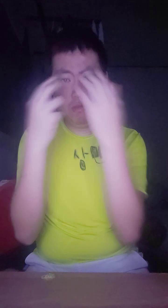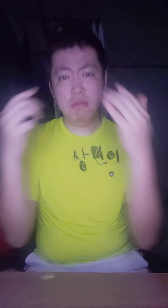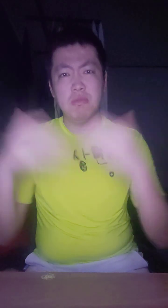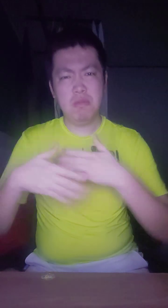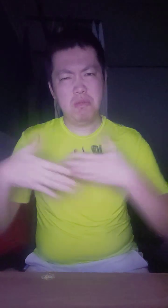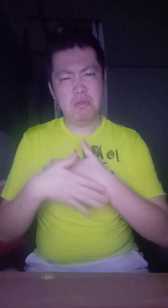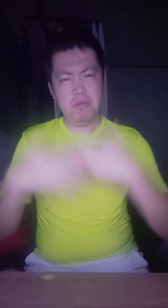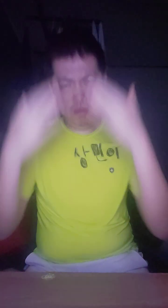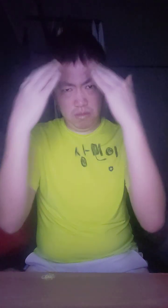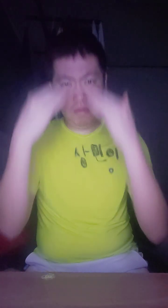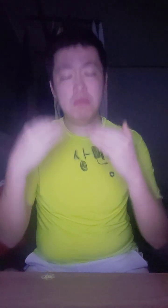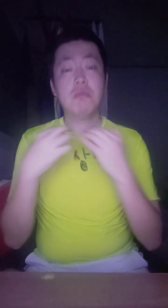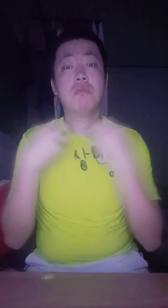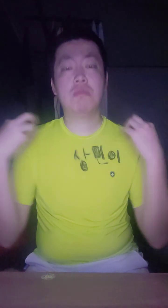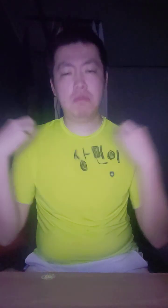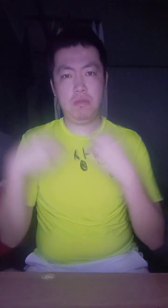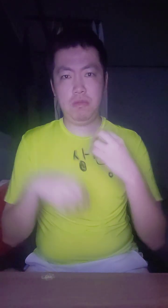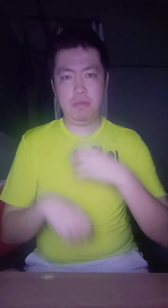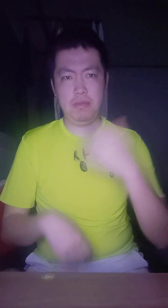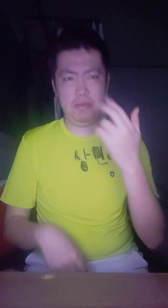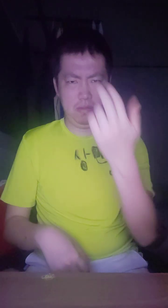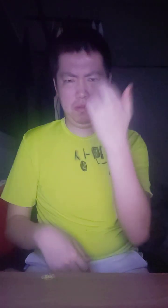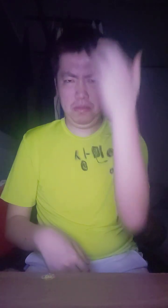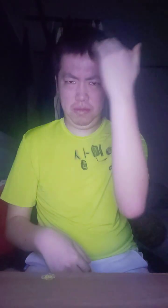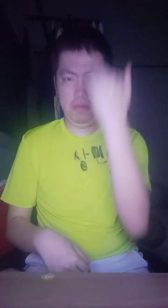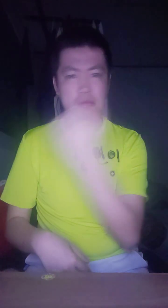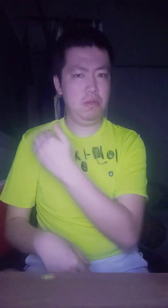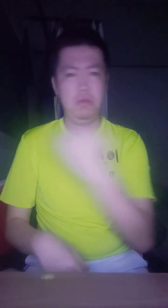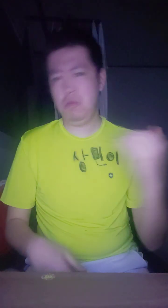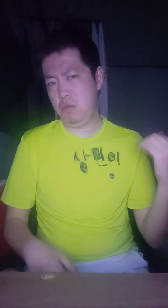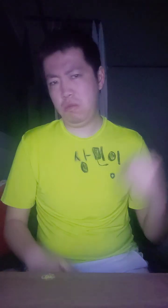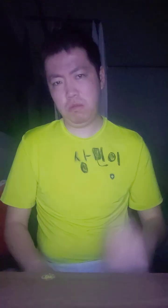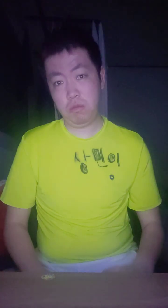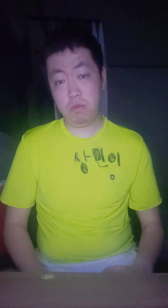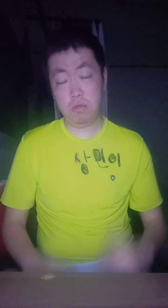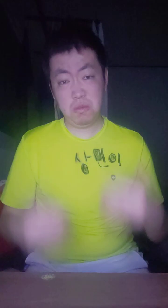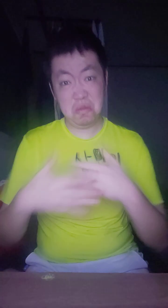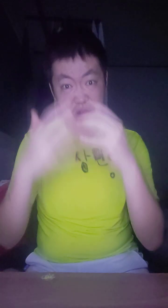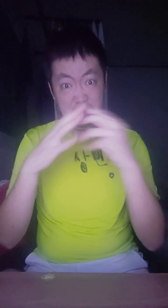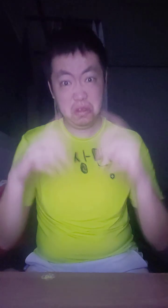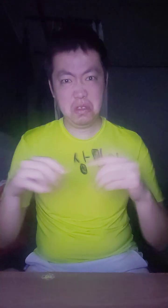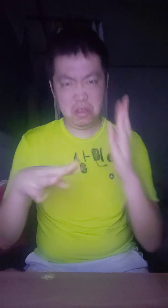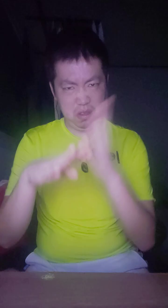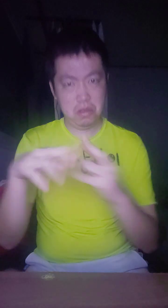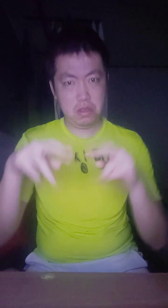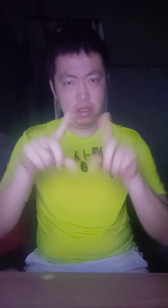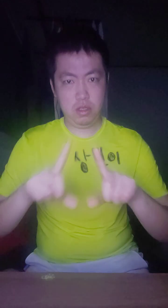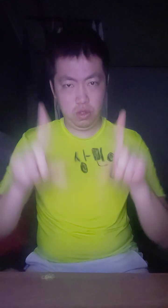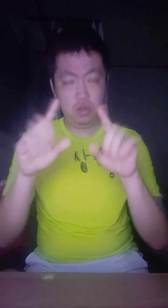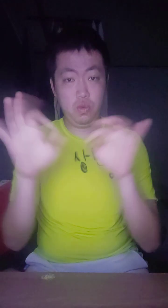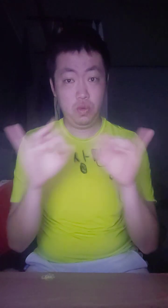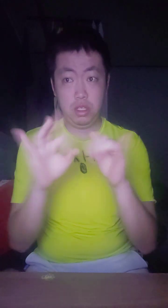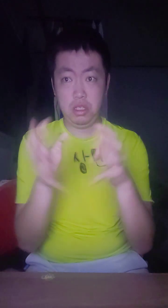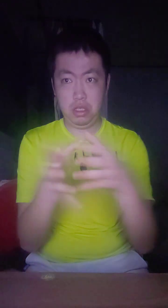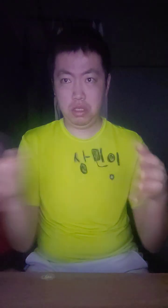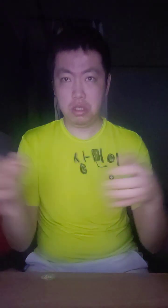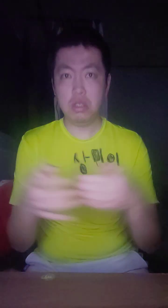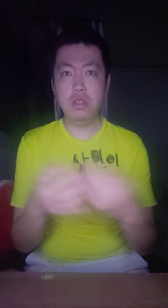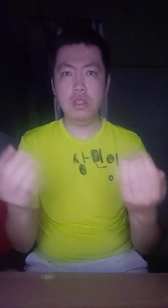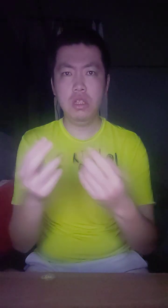샤워하고 그랬지. 도저히 견딜 수가 없었어. 찜통 더위가 절정인 한낮 강남 아파트도 대규모